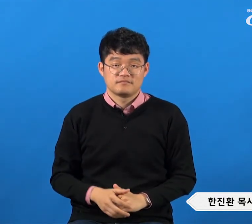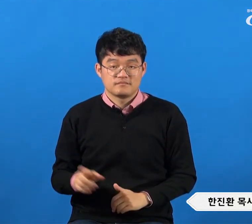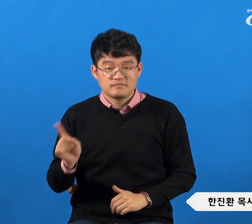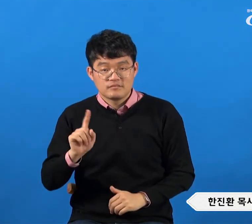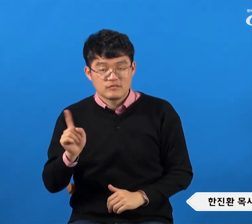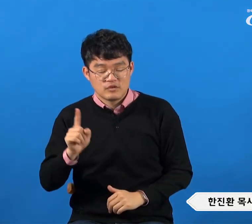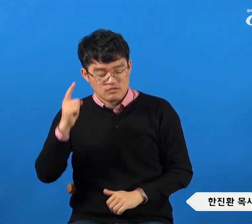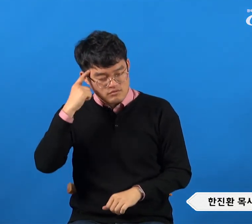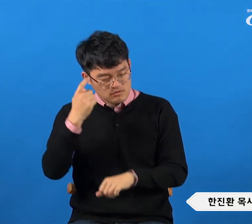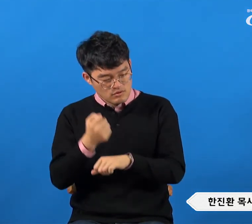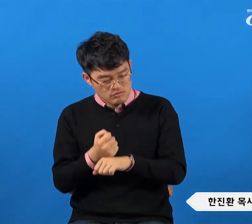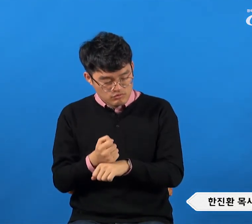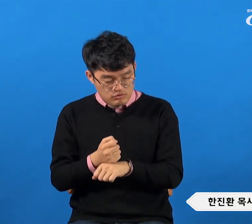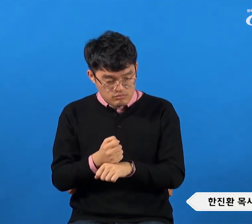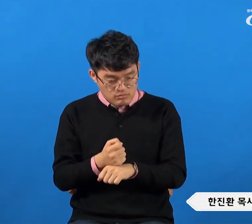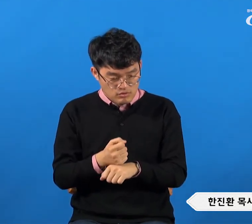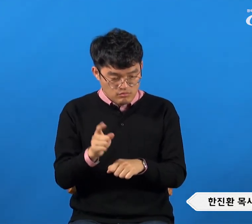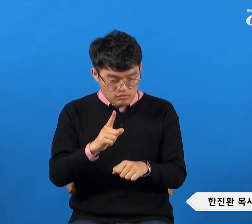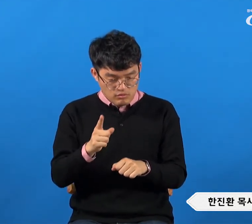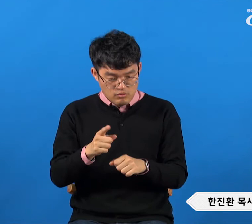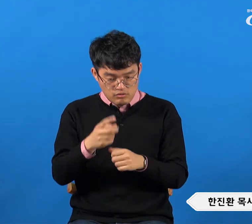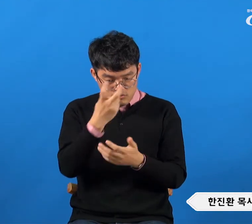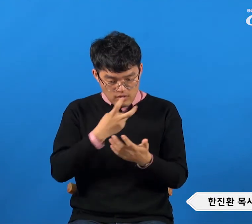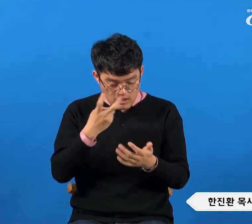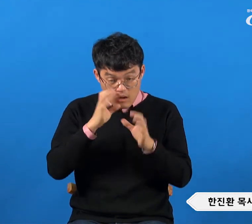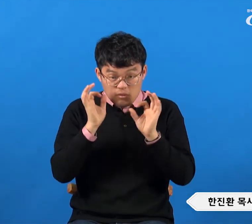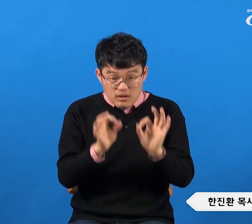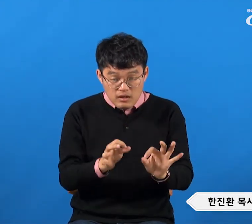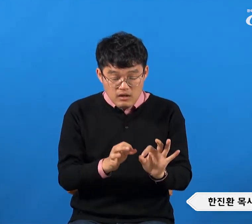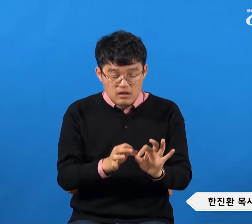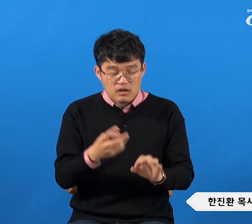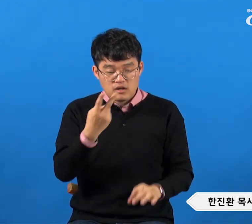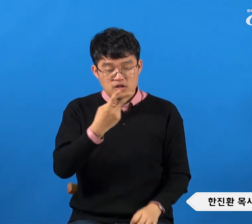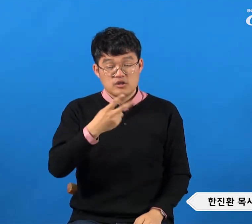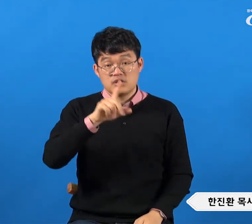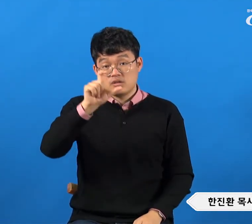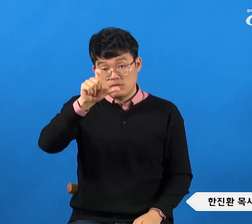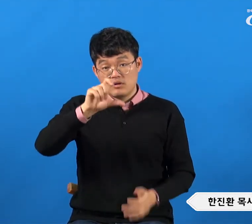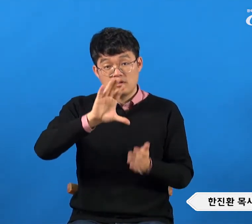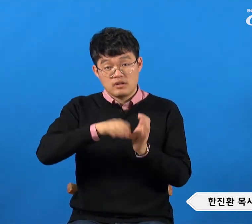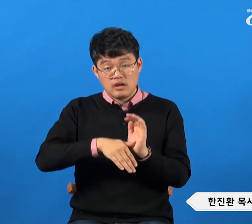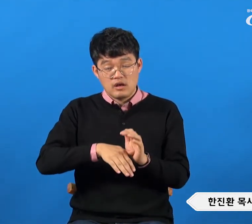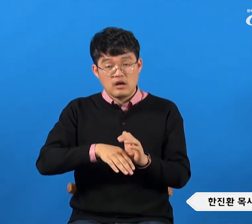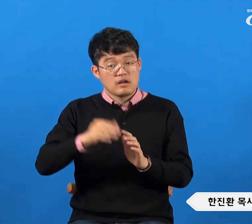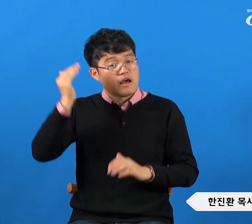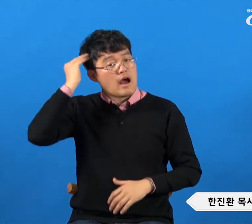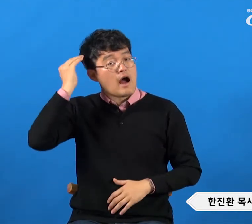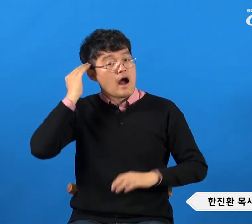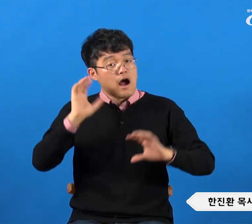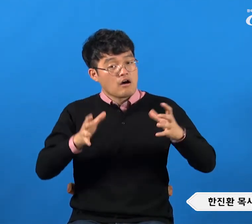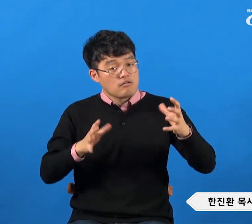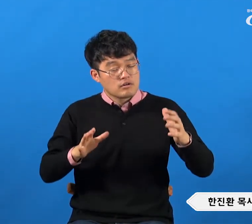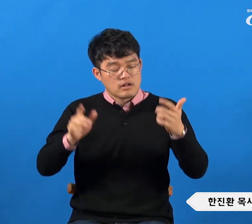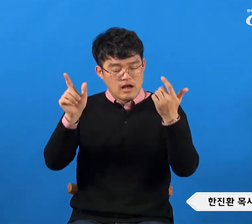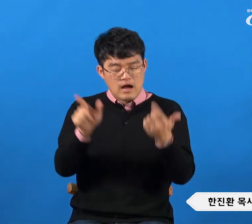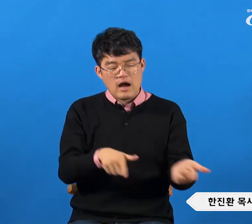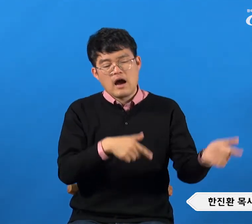통계를 보니까 2015년도에 우리나라만 해도 하루에 세상을 떠나는